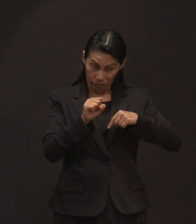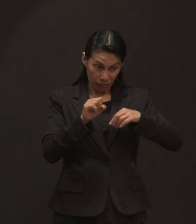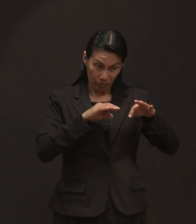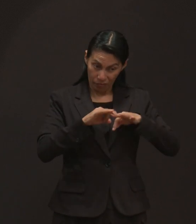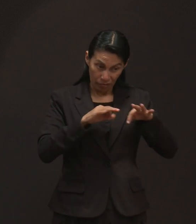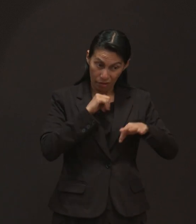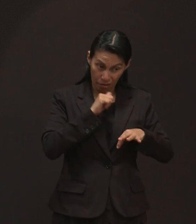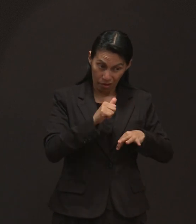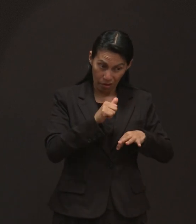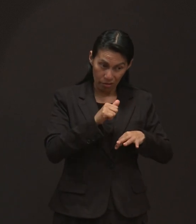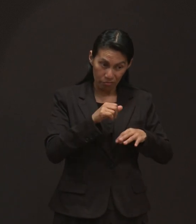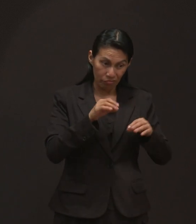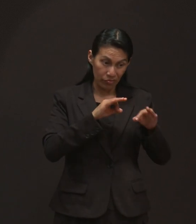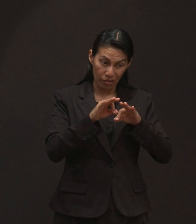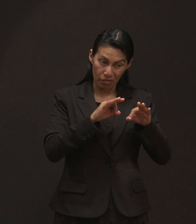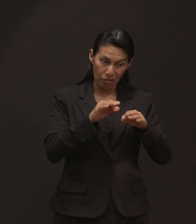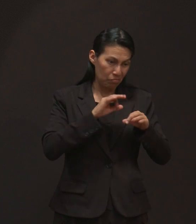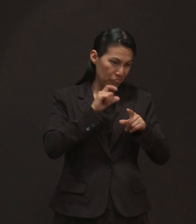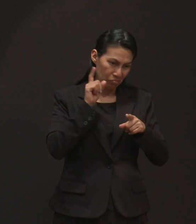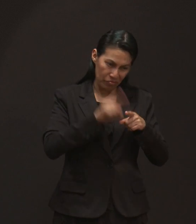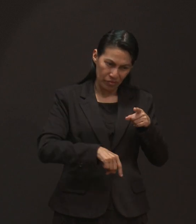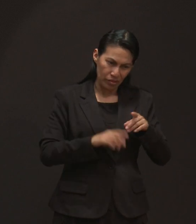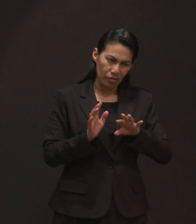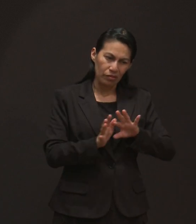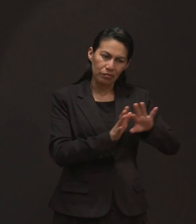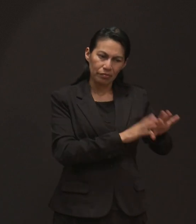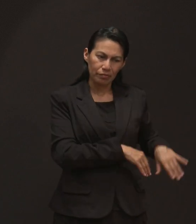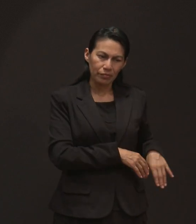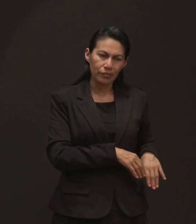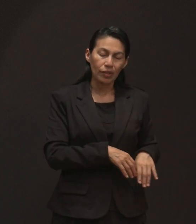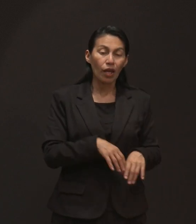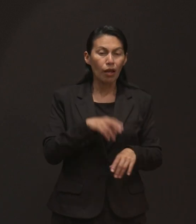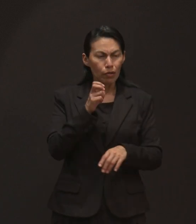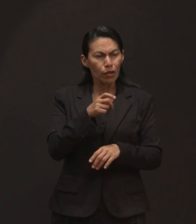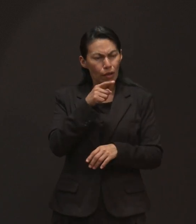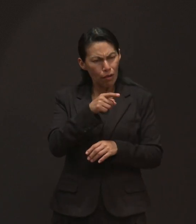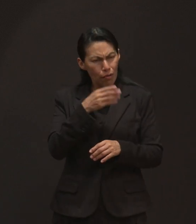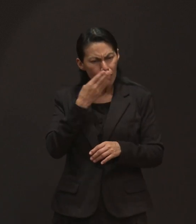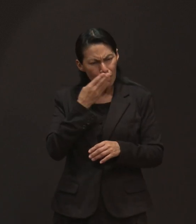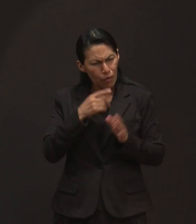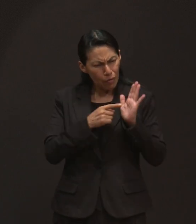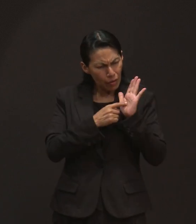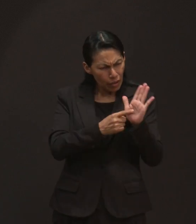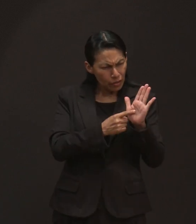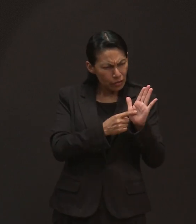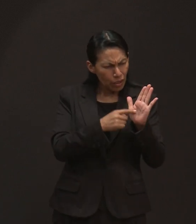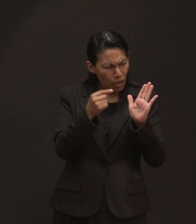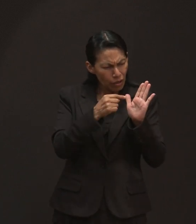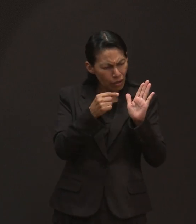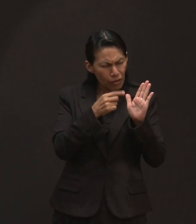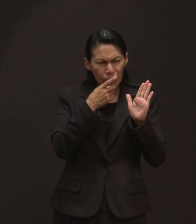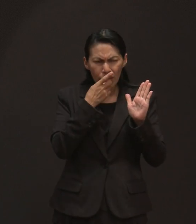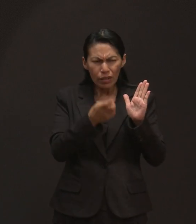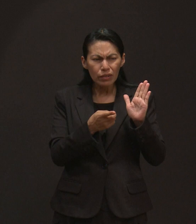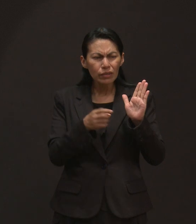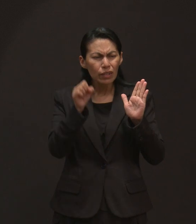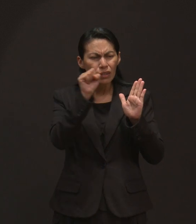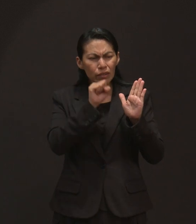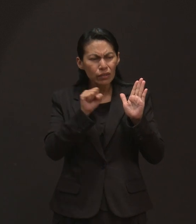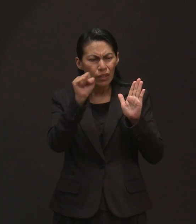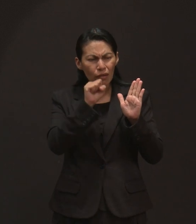que el cuarto dice claramente que debemos descansar el día sábado,